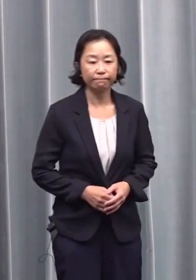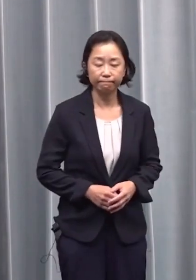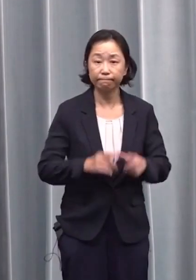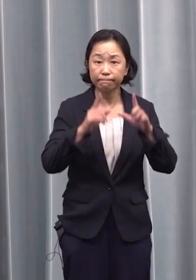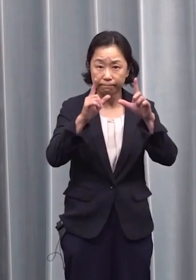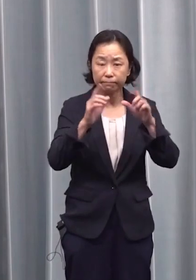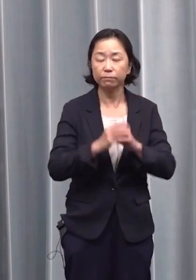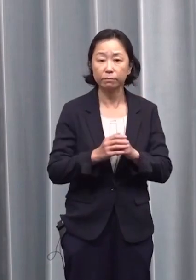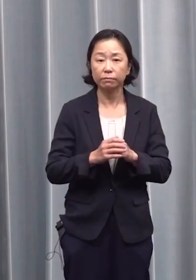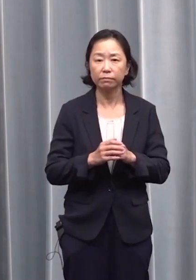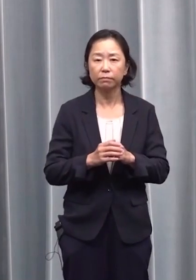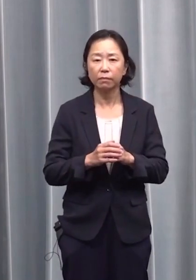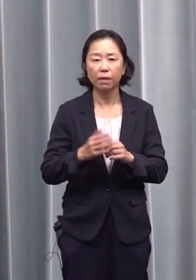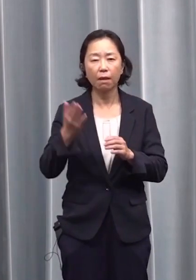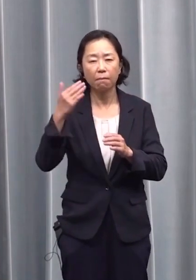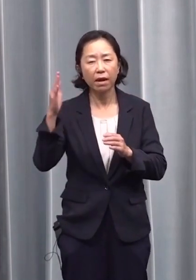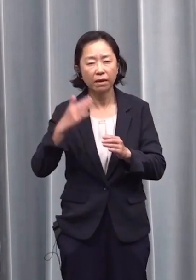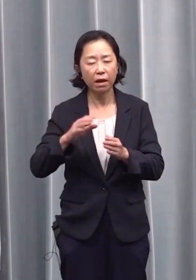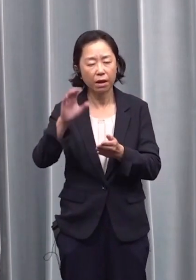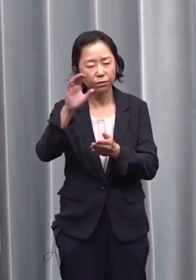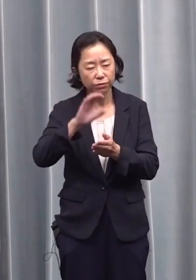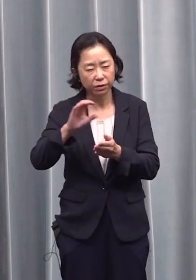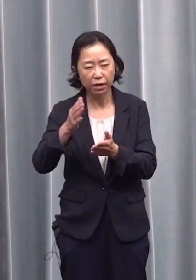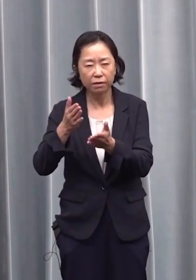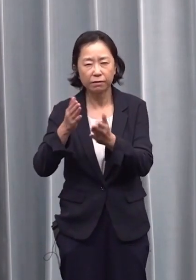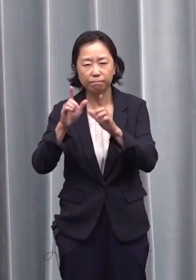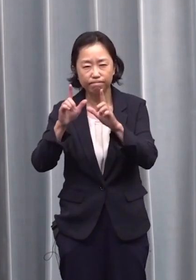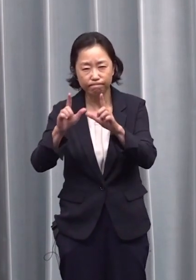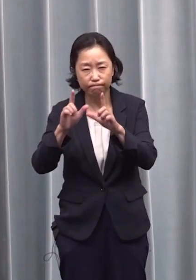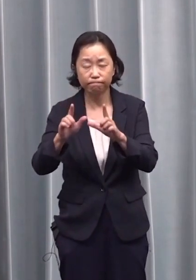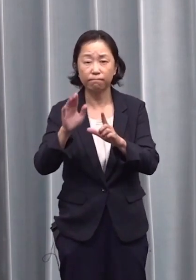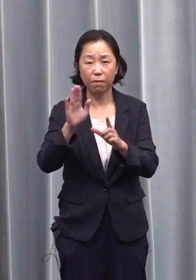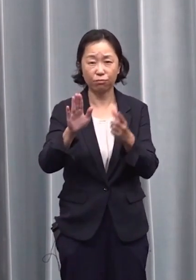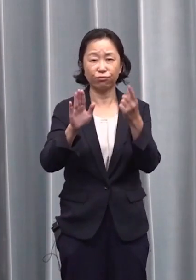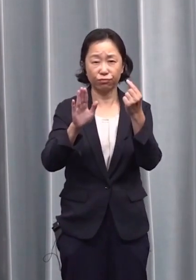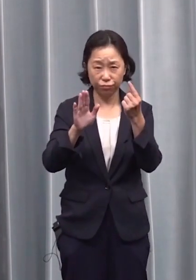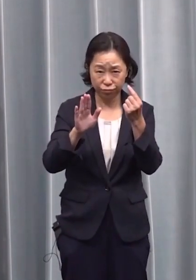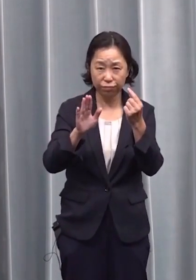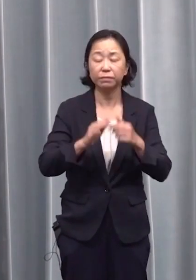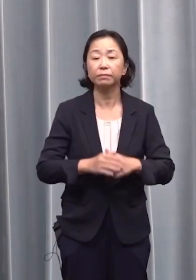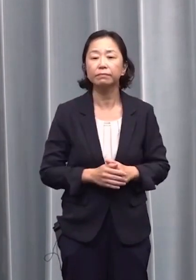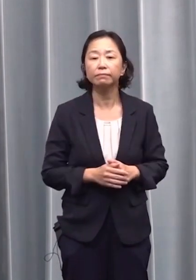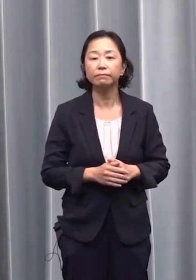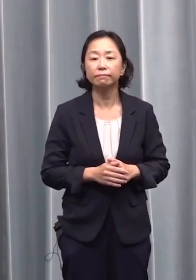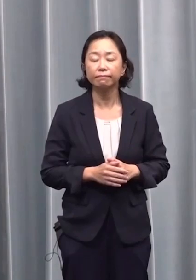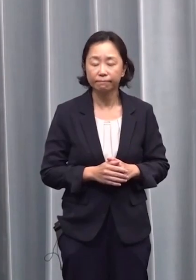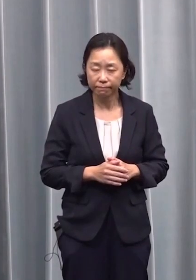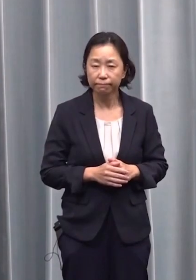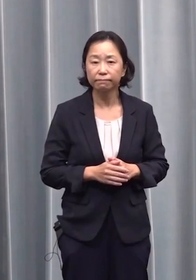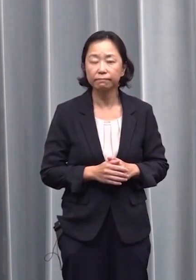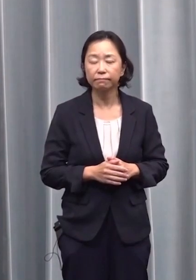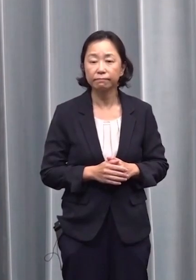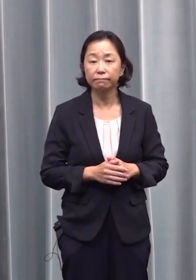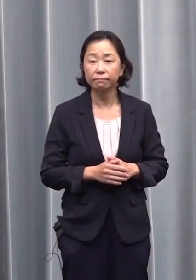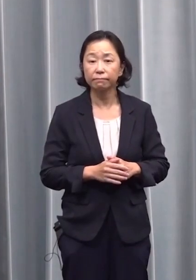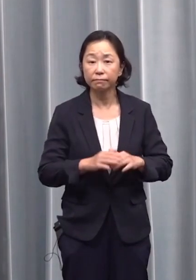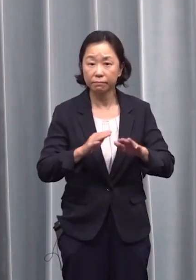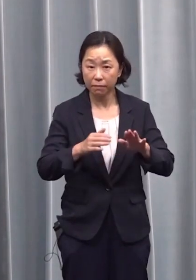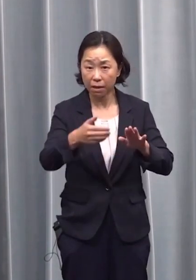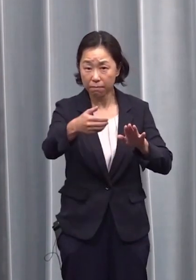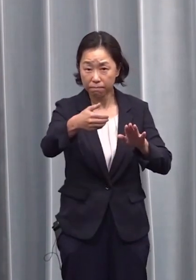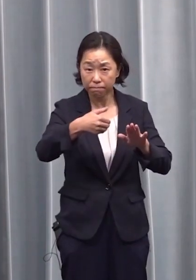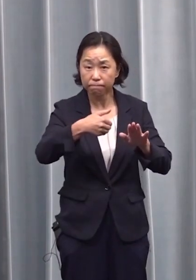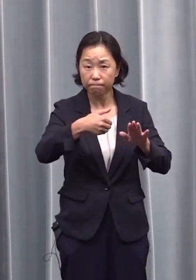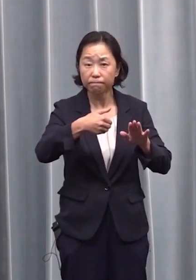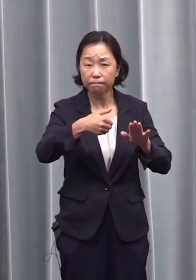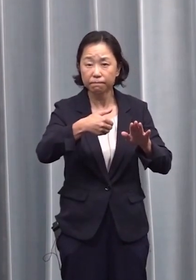従来より繰り返しお答えをさせていただいていることでございますけれども、まずご指摘の